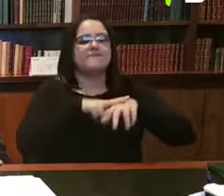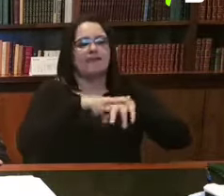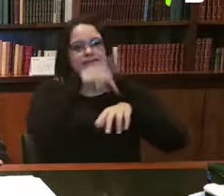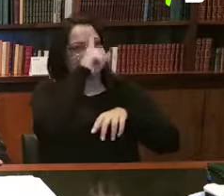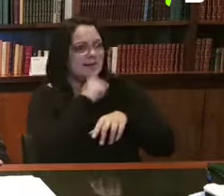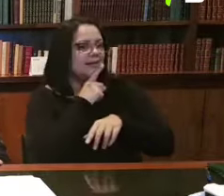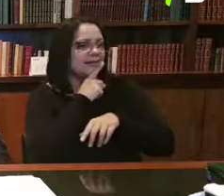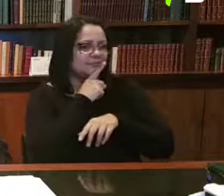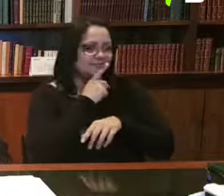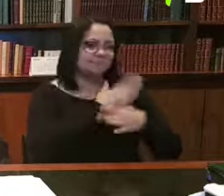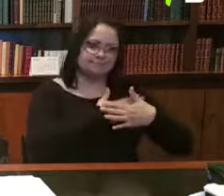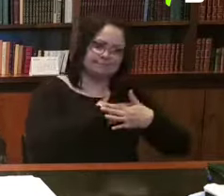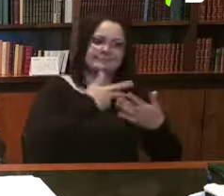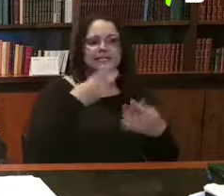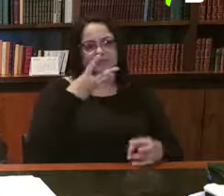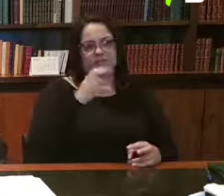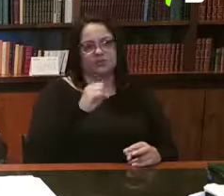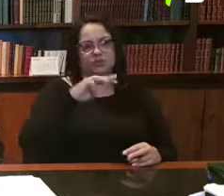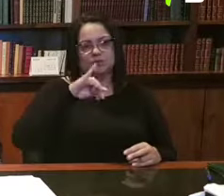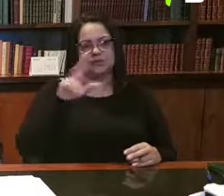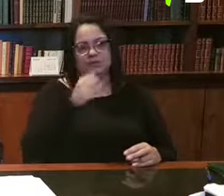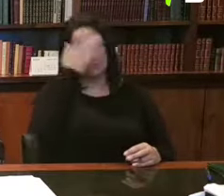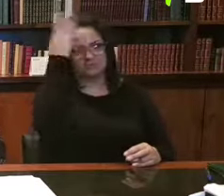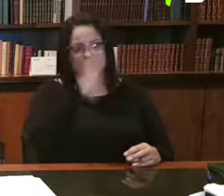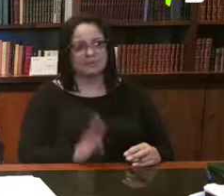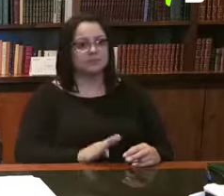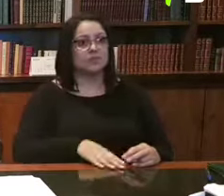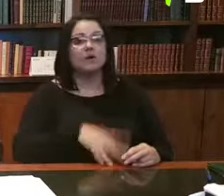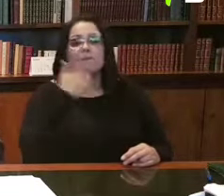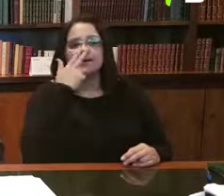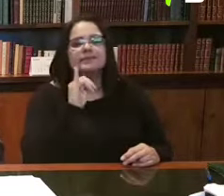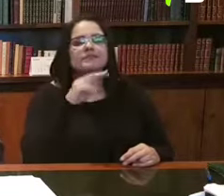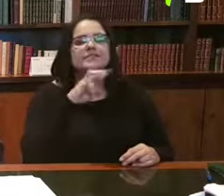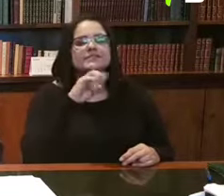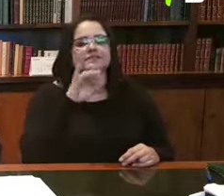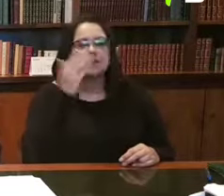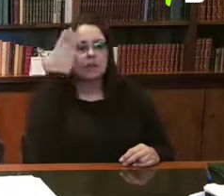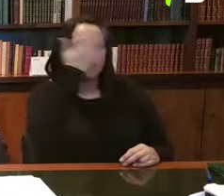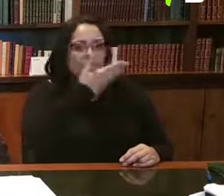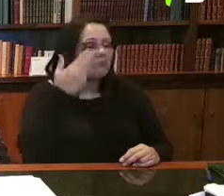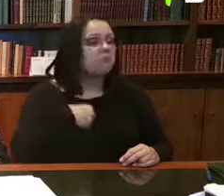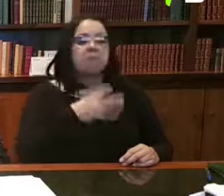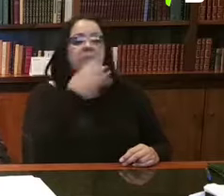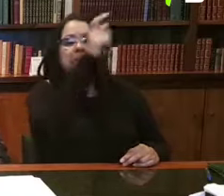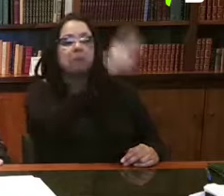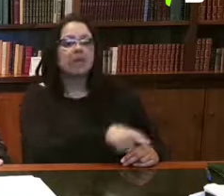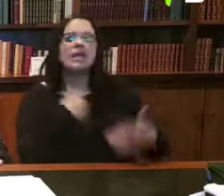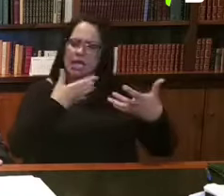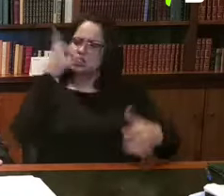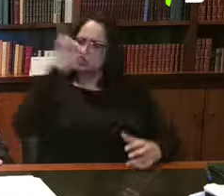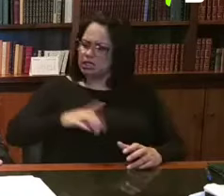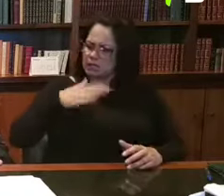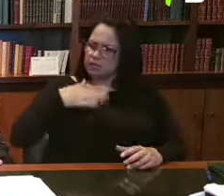achamos 30 milhões de brasileiros 38 milhões de brasileiros invisíveis e nunca pedindo nada para o estado eles querem direito de ganhar a vida dele por